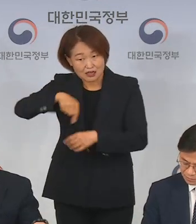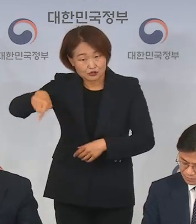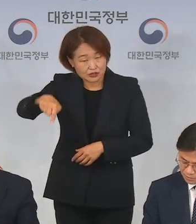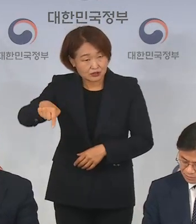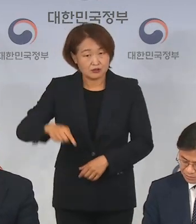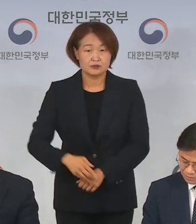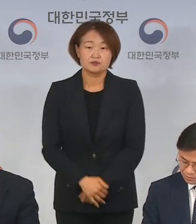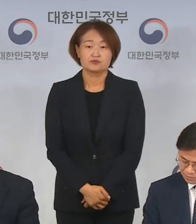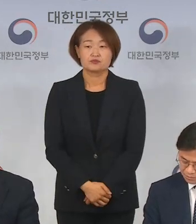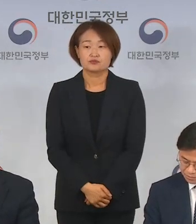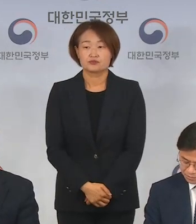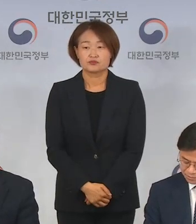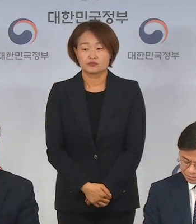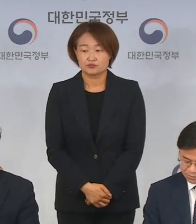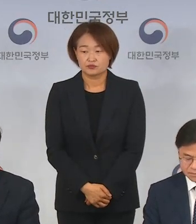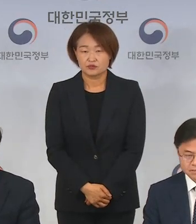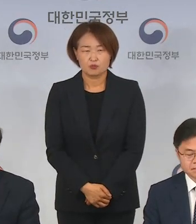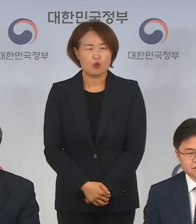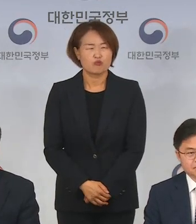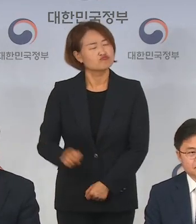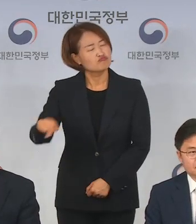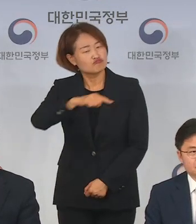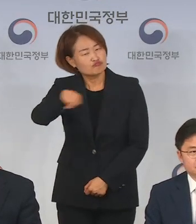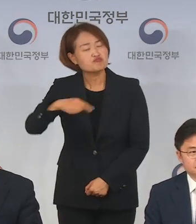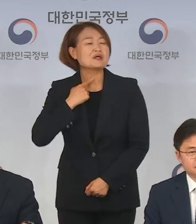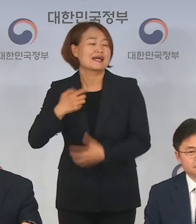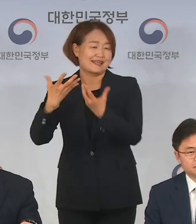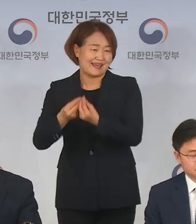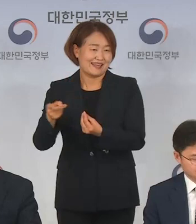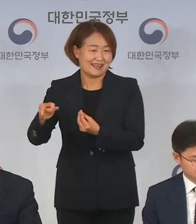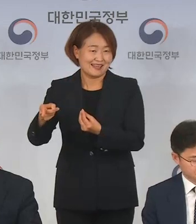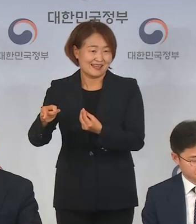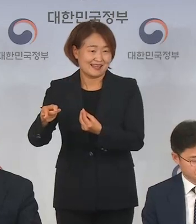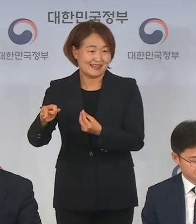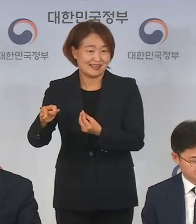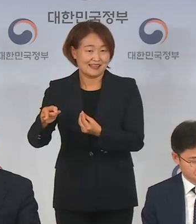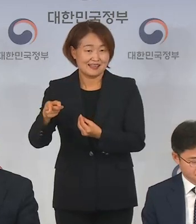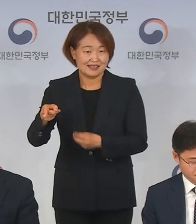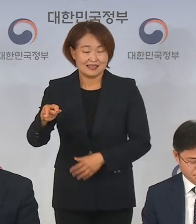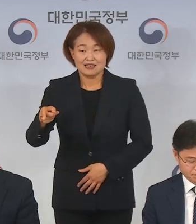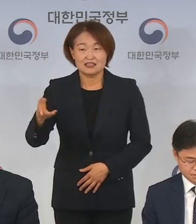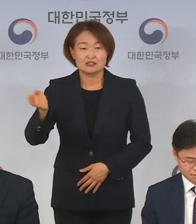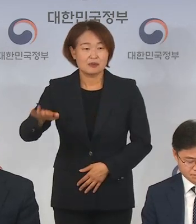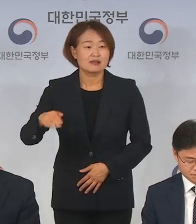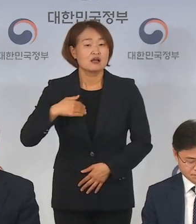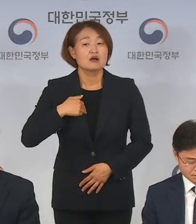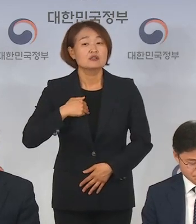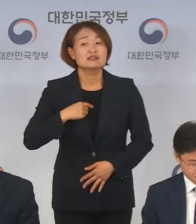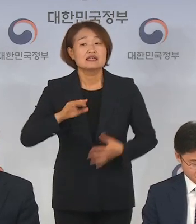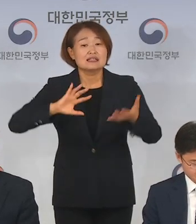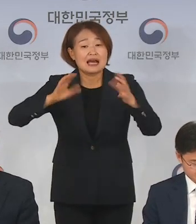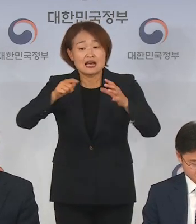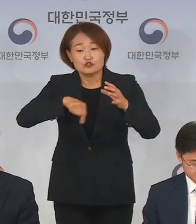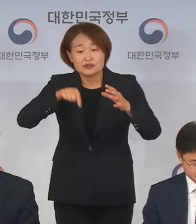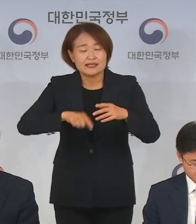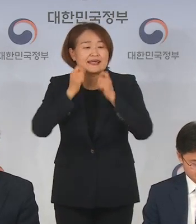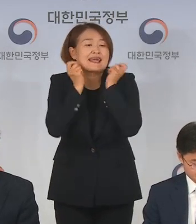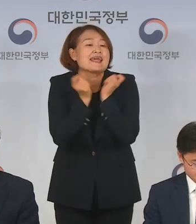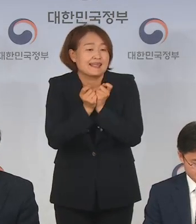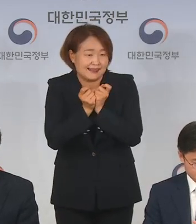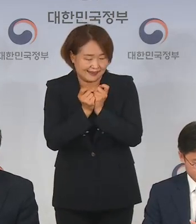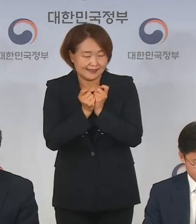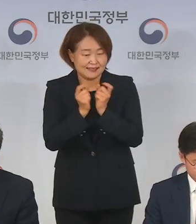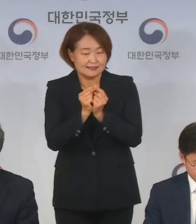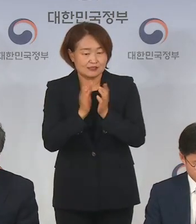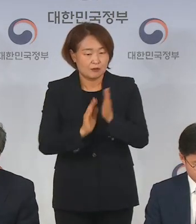그 포럼에서 간 예가 있기 때문에 거기는 이제 포럼 차원에서 간 것이고요. 개별 국가가 간 케이스는